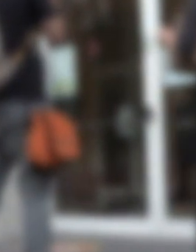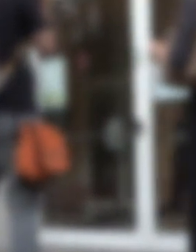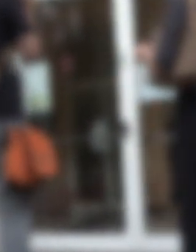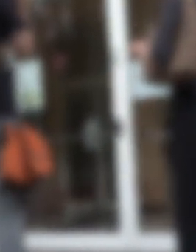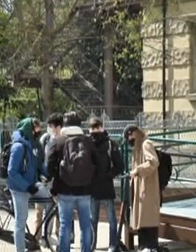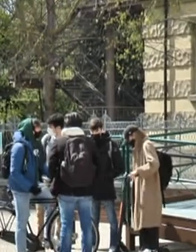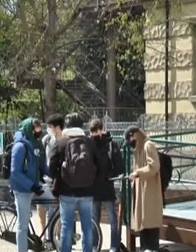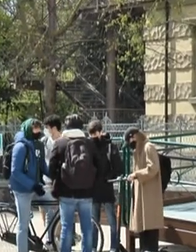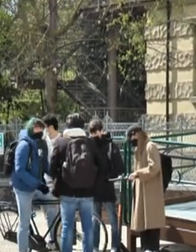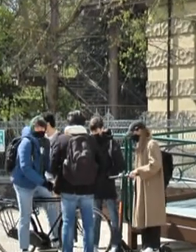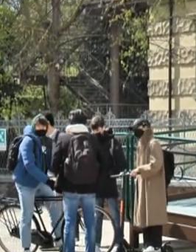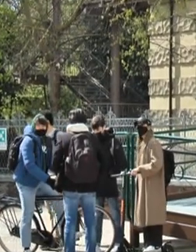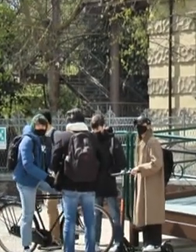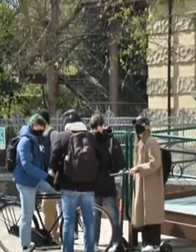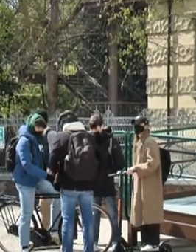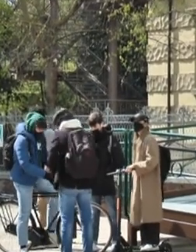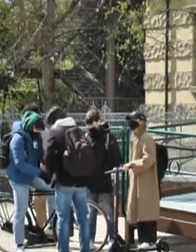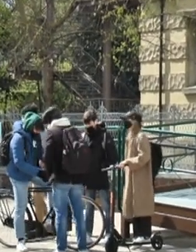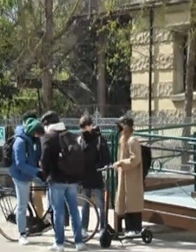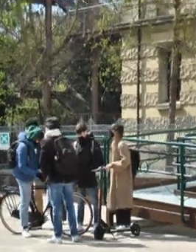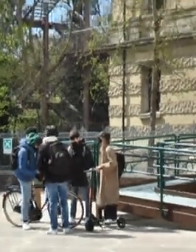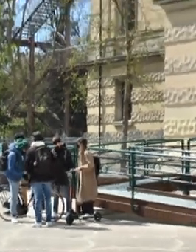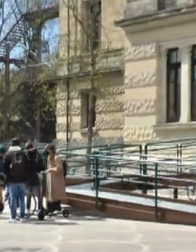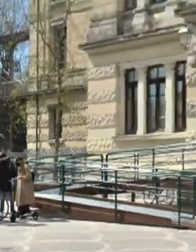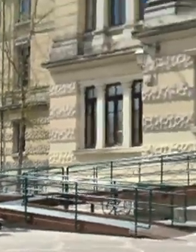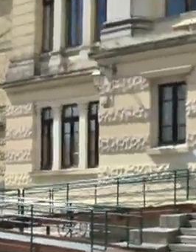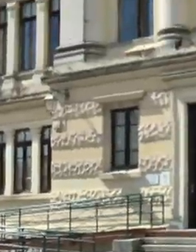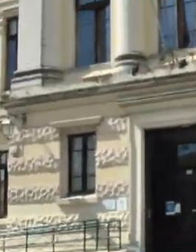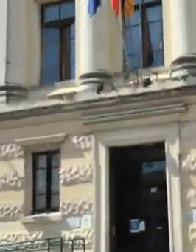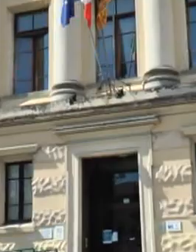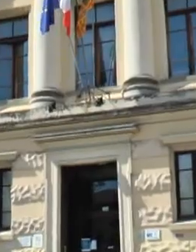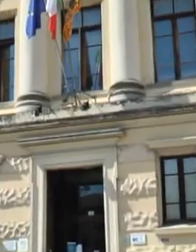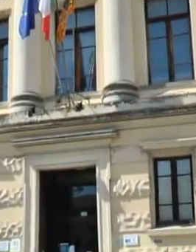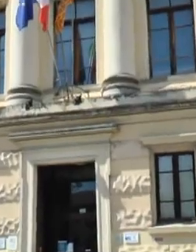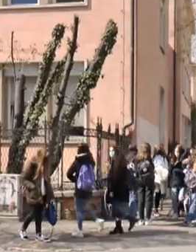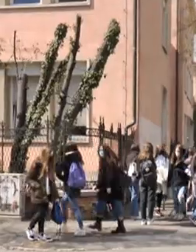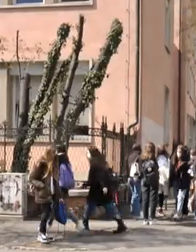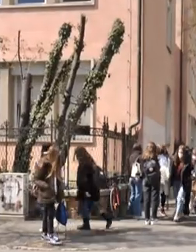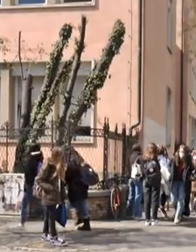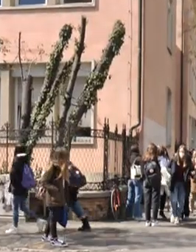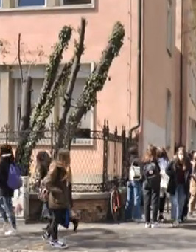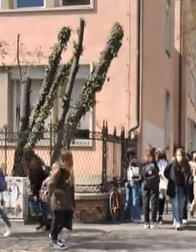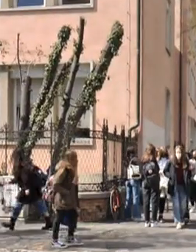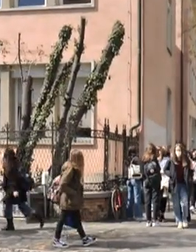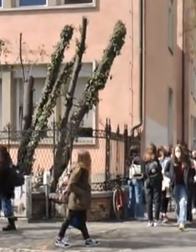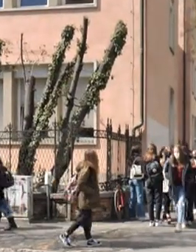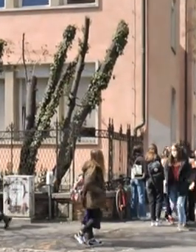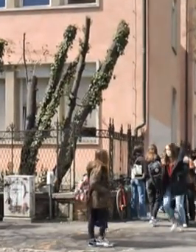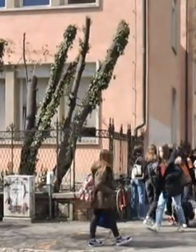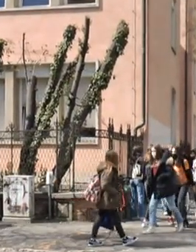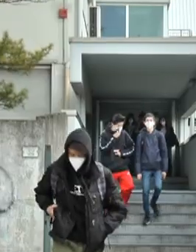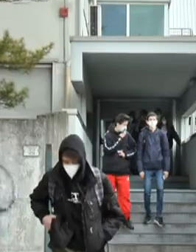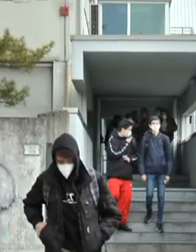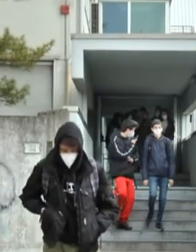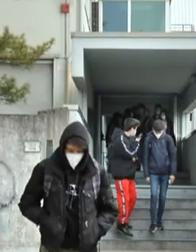sulla riapertura delle scuole in programma il 10 gennaio con le nuove regole introdotte dall'ultimo decreto del governo da lunedì alcune scuole